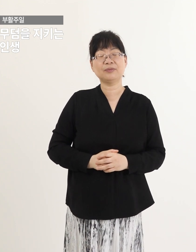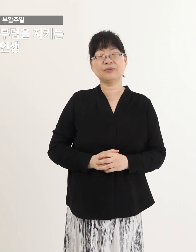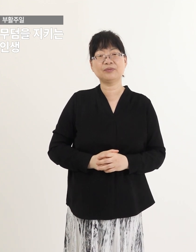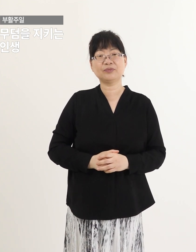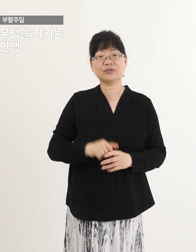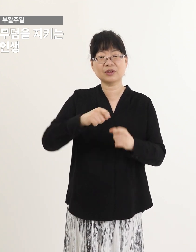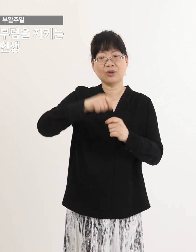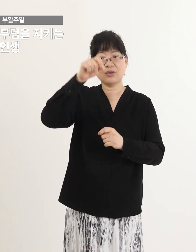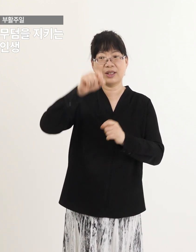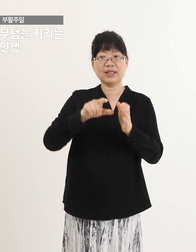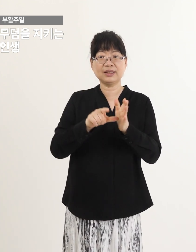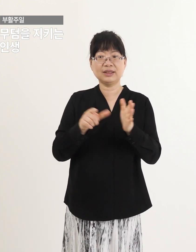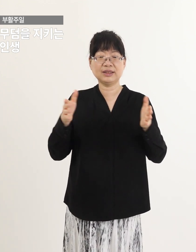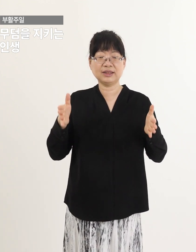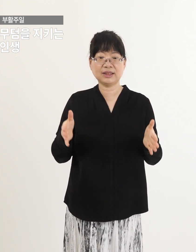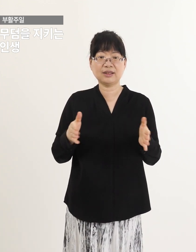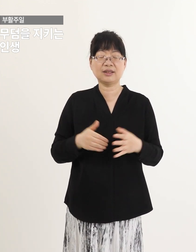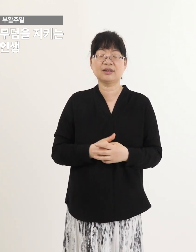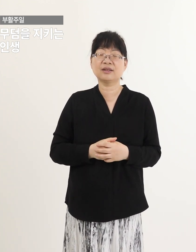그렇게 오랜 세월